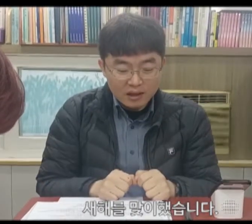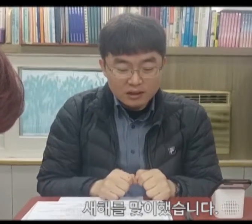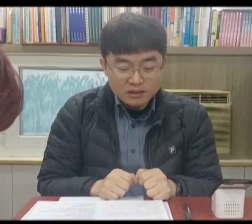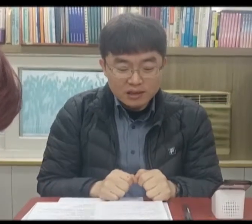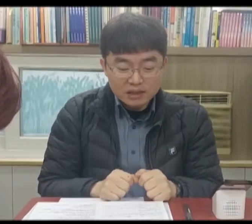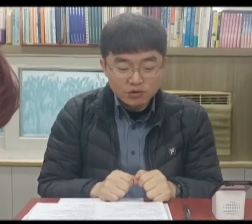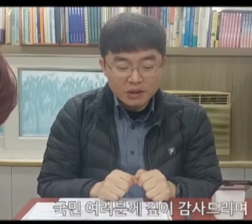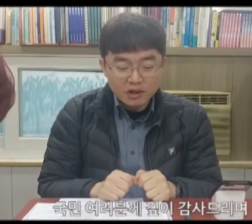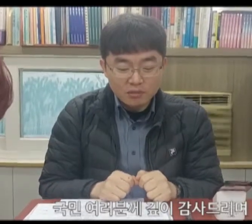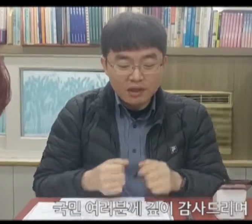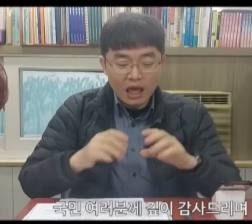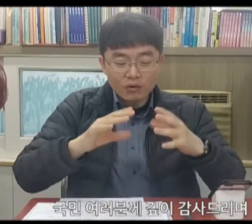다시 국민 여러분께